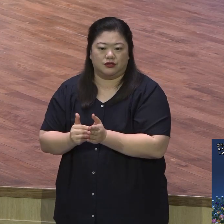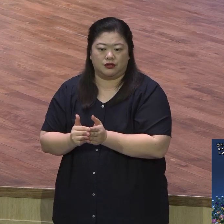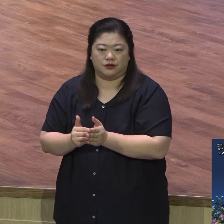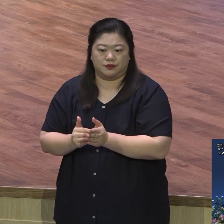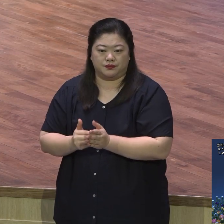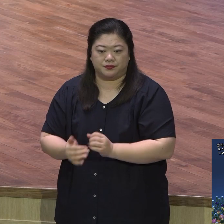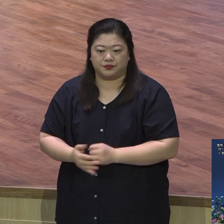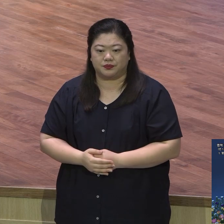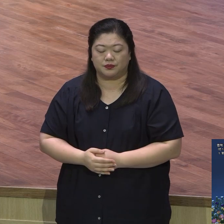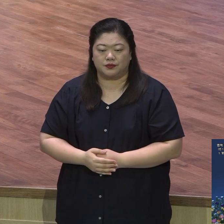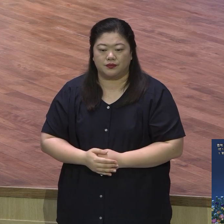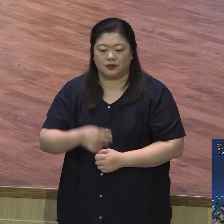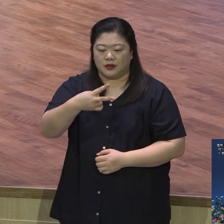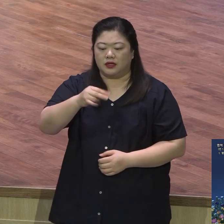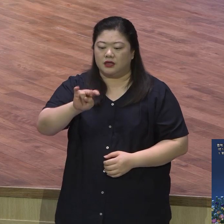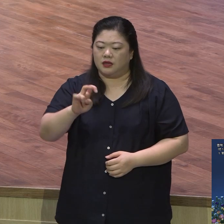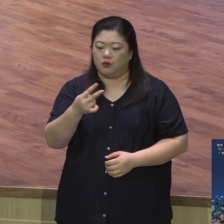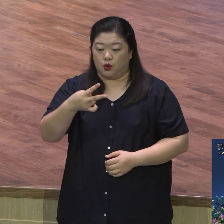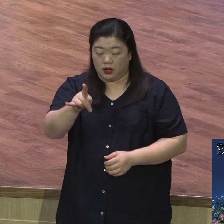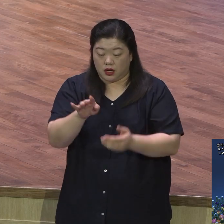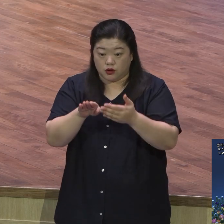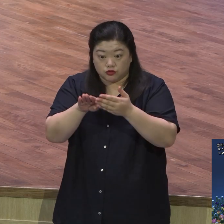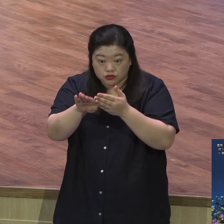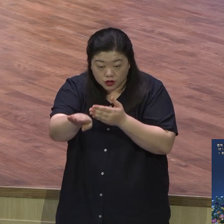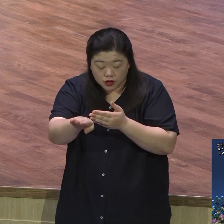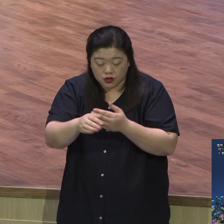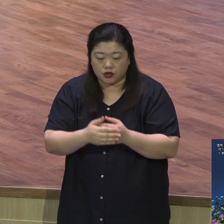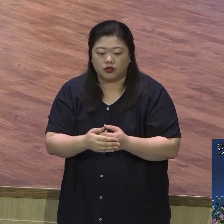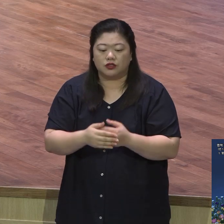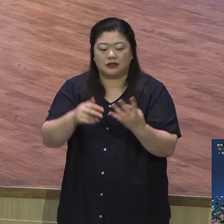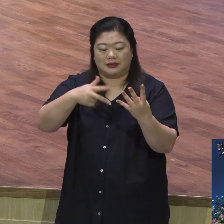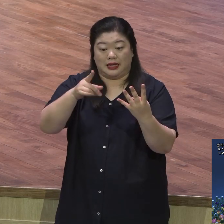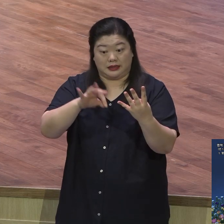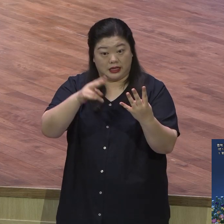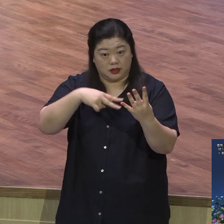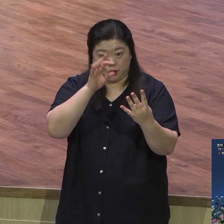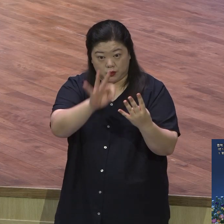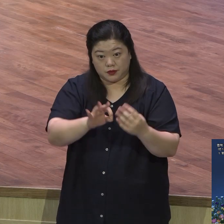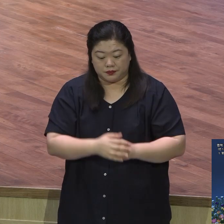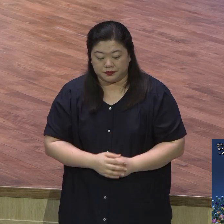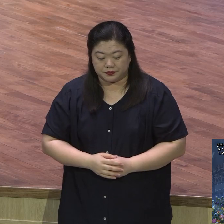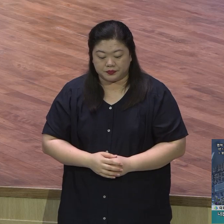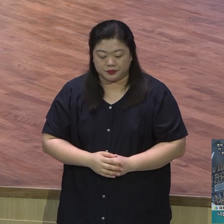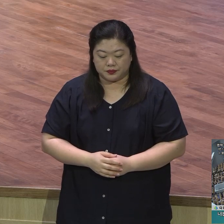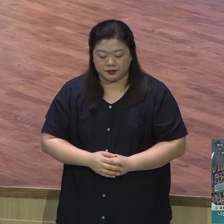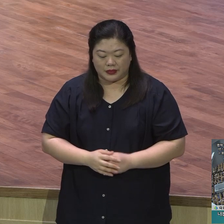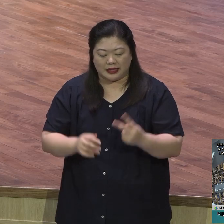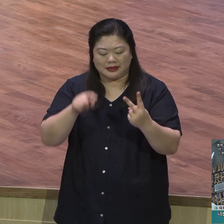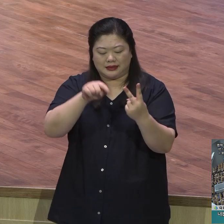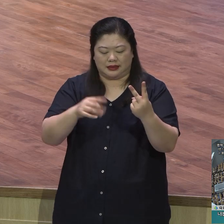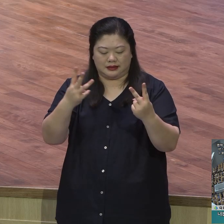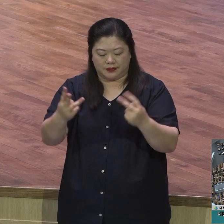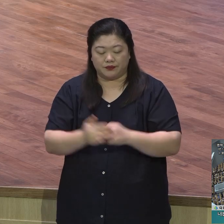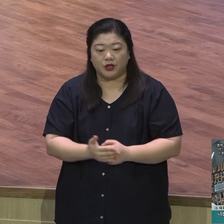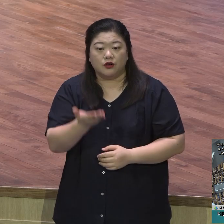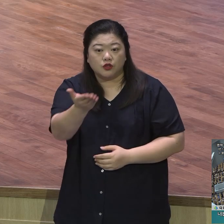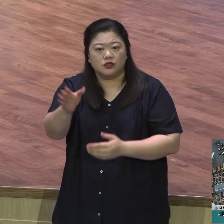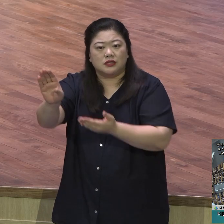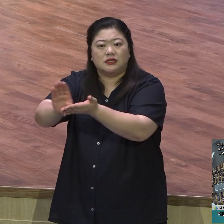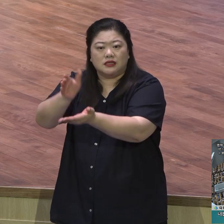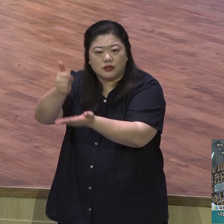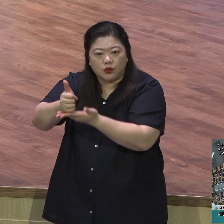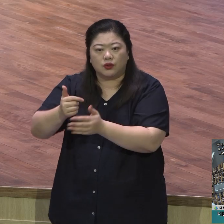디보도구서 2장 3절로 사제를 보면 사도 바울이 이 사실을 강조합니다. 너는 그리스도 예수의